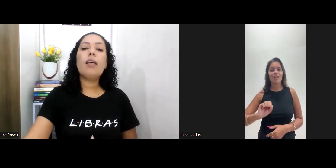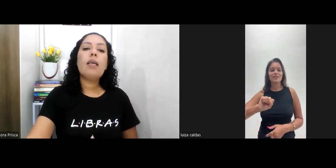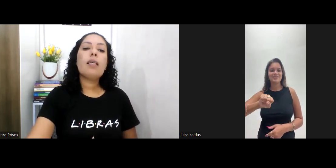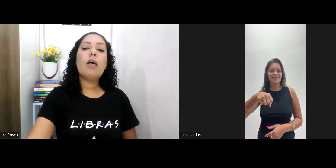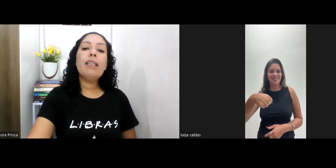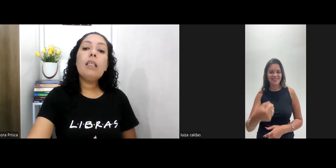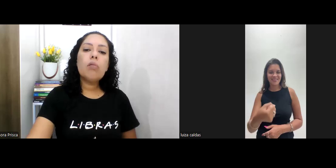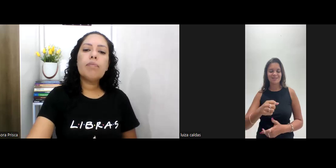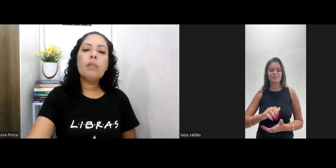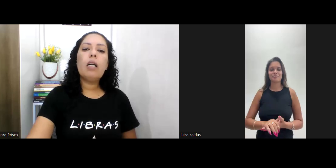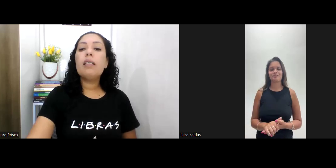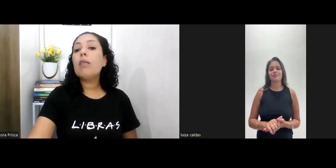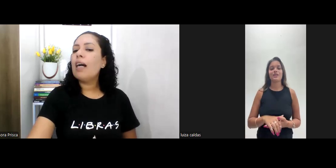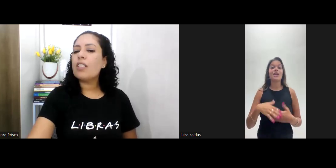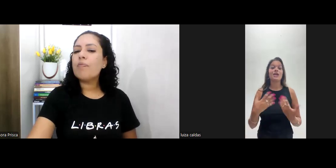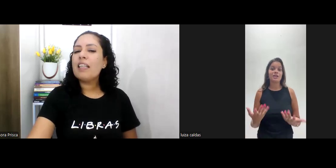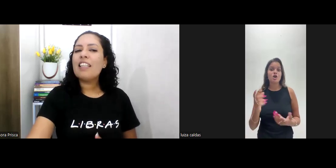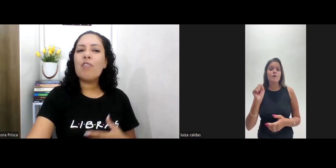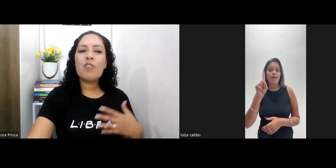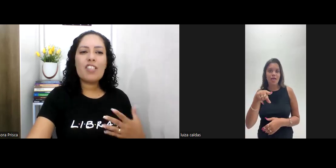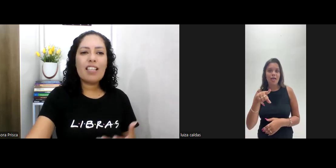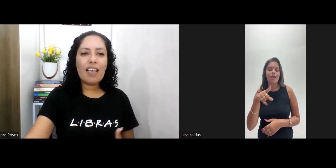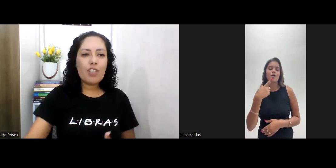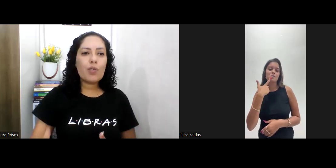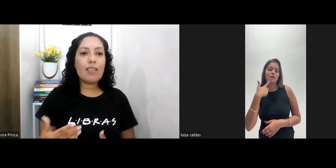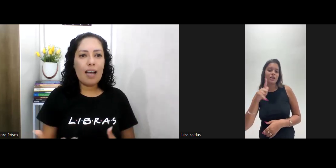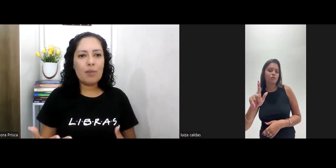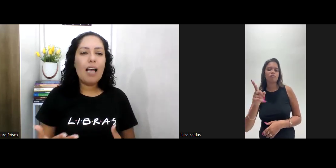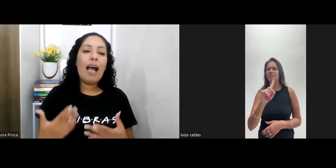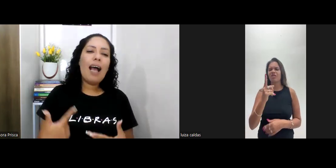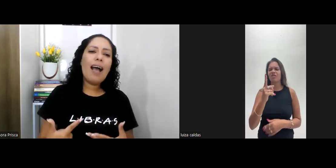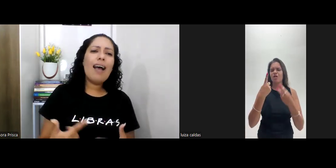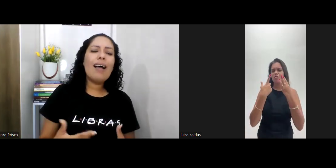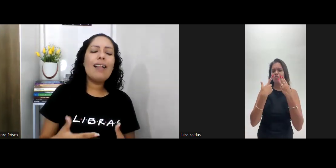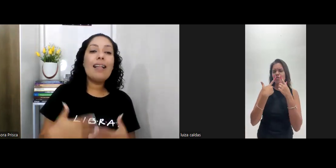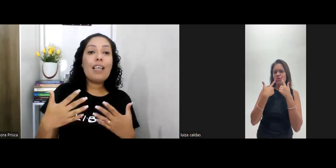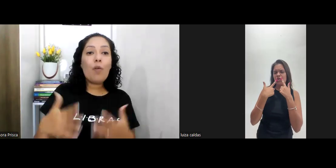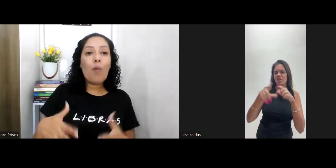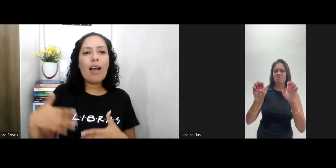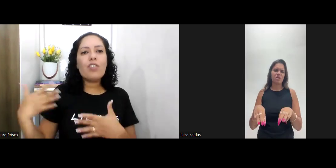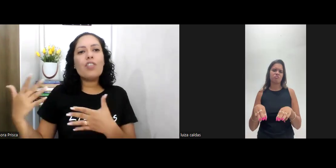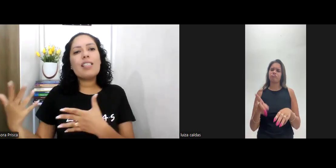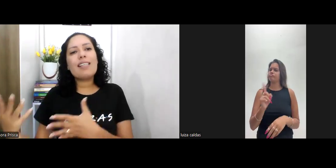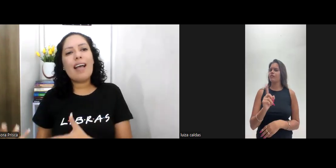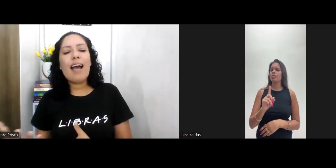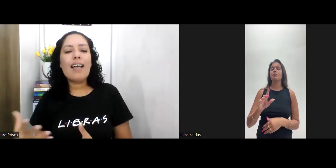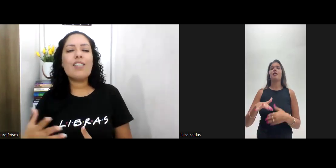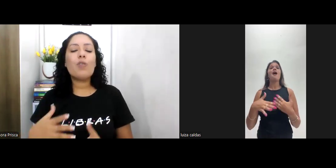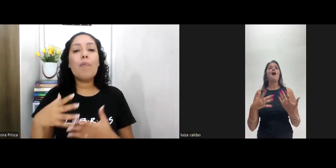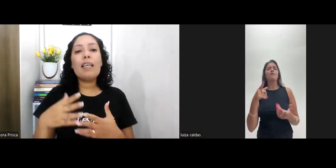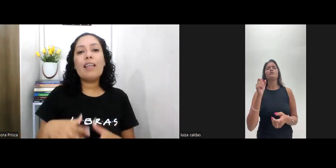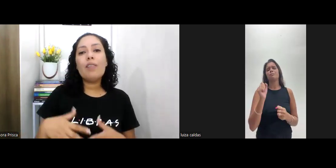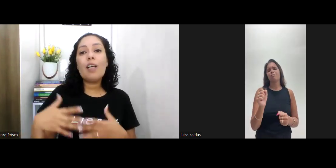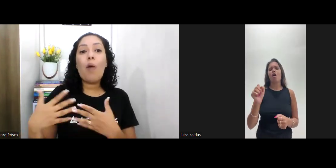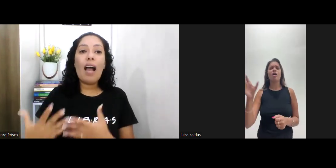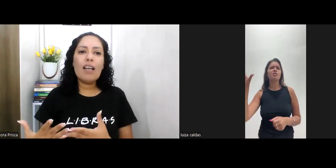entender que é uma língua, não é uma linguagem. Talvez você já tenha escutado. A linguagem de sinais, eu